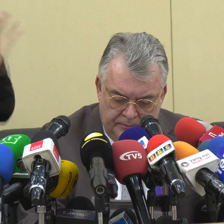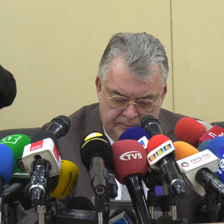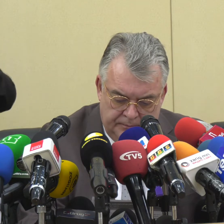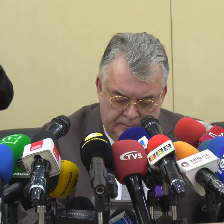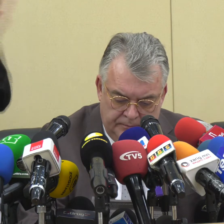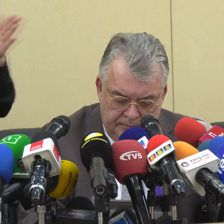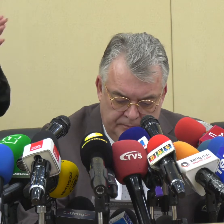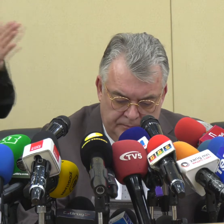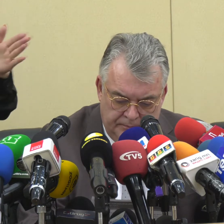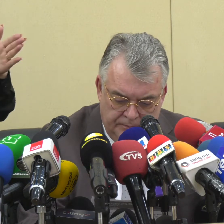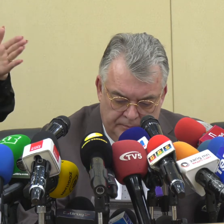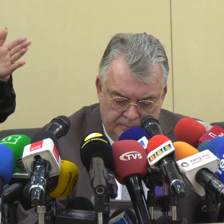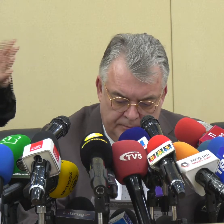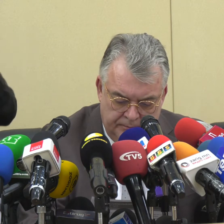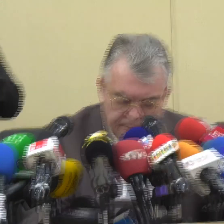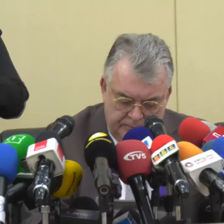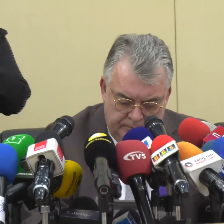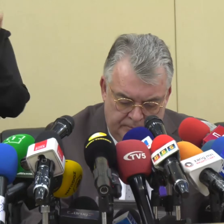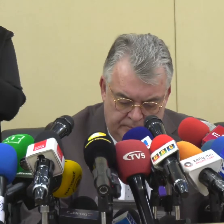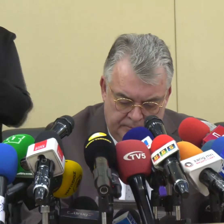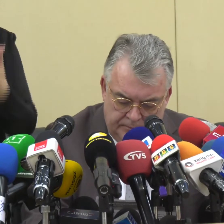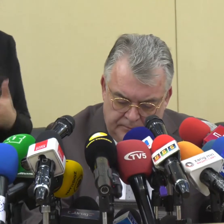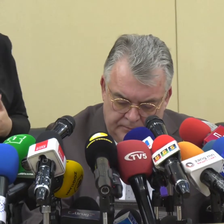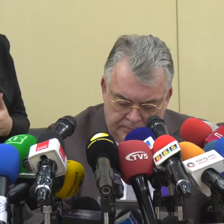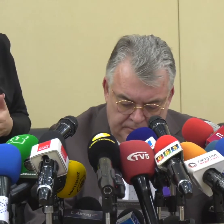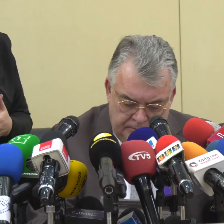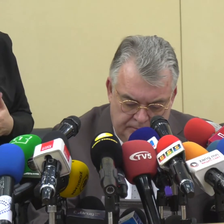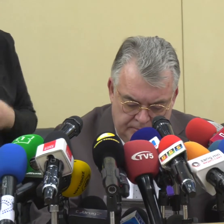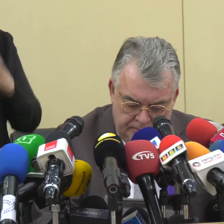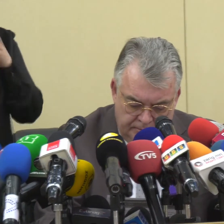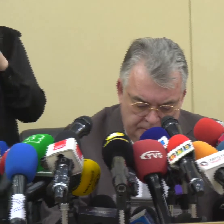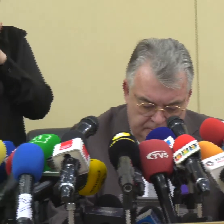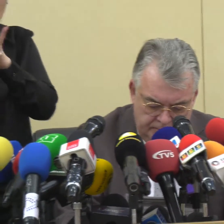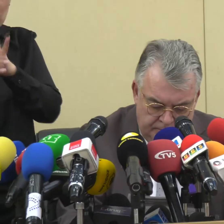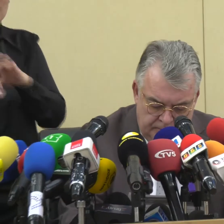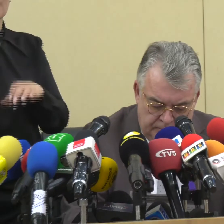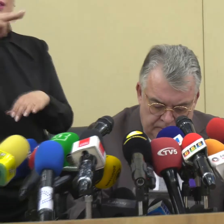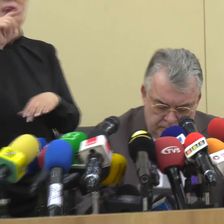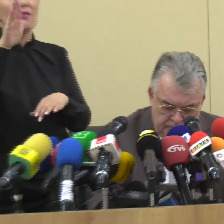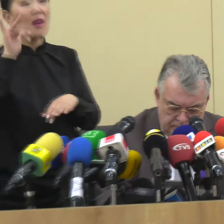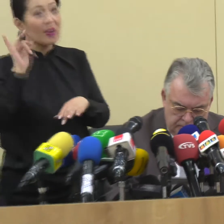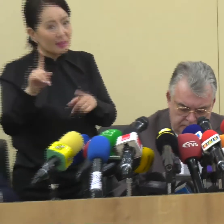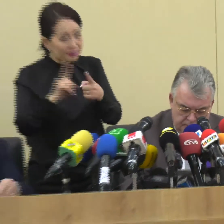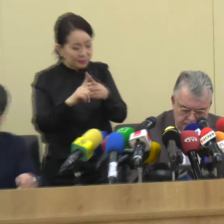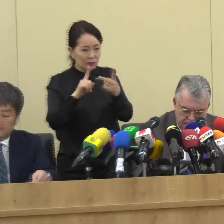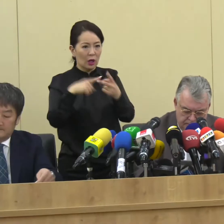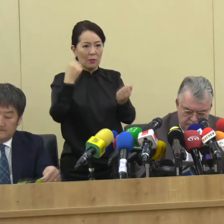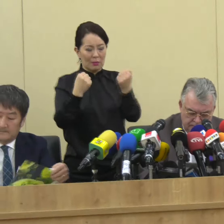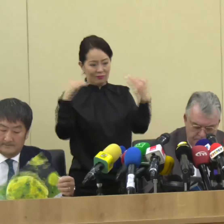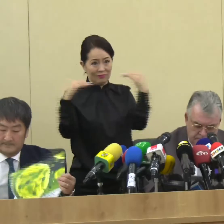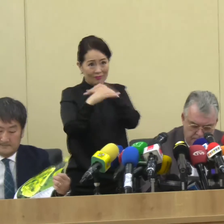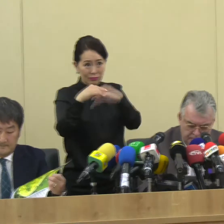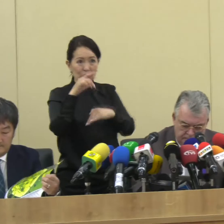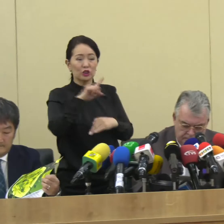улсын шинэ коронавирустэй холбоотой олон улсын тээвэр зорчигчтой холбоотой заавар журмыг дэлхийн эрүүл